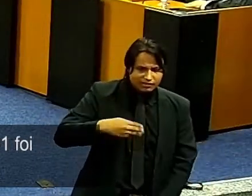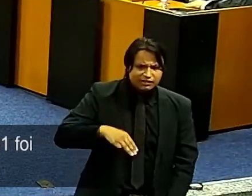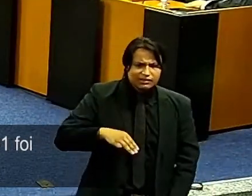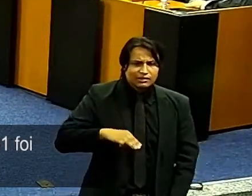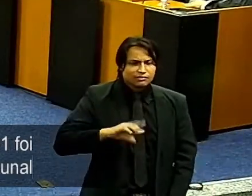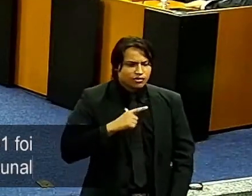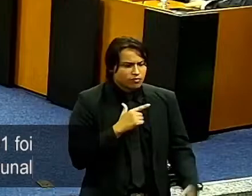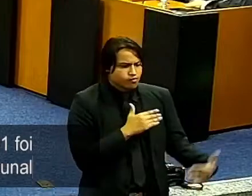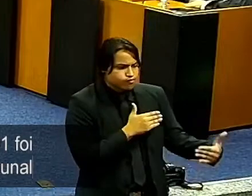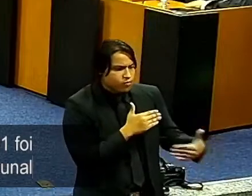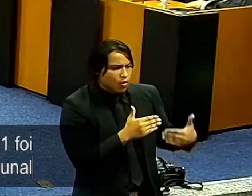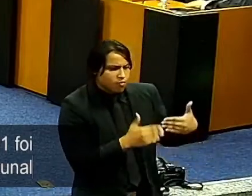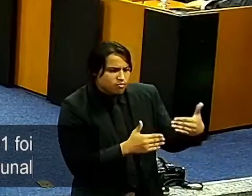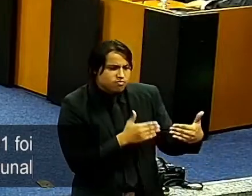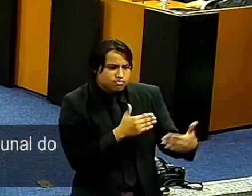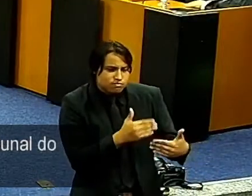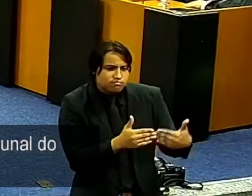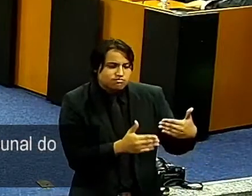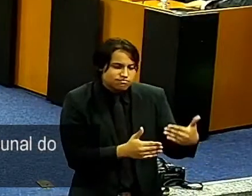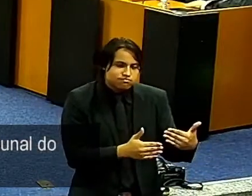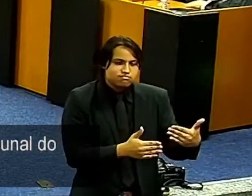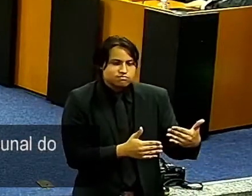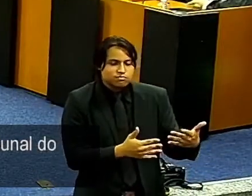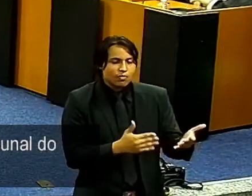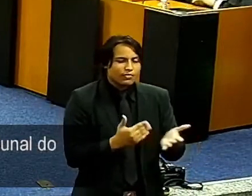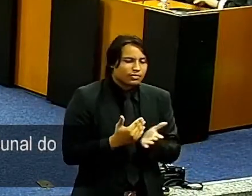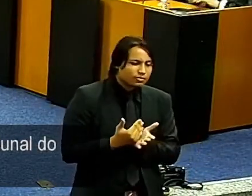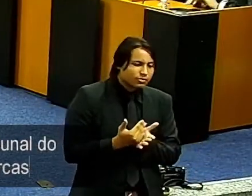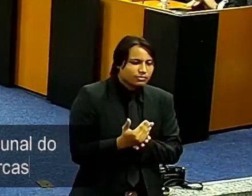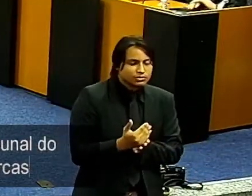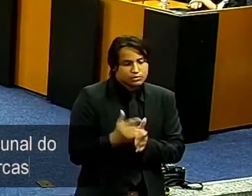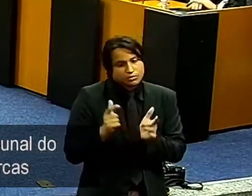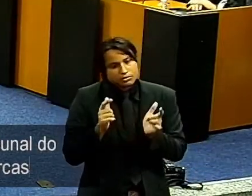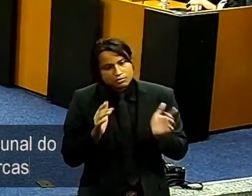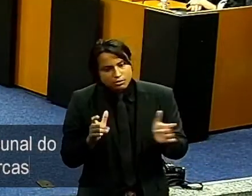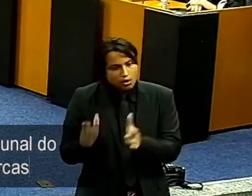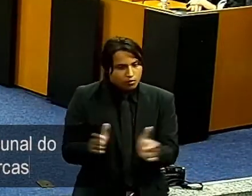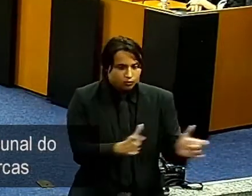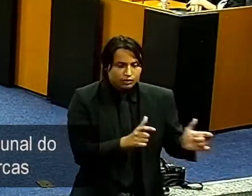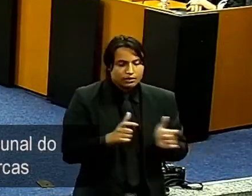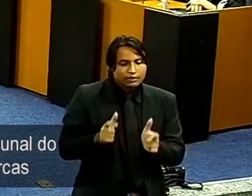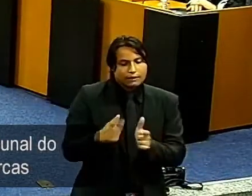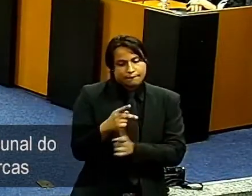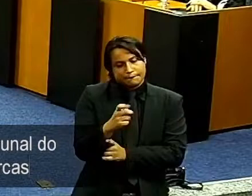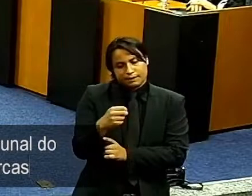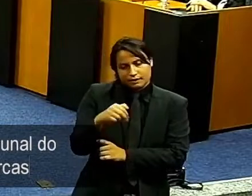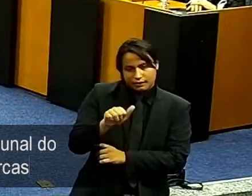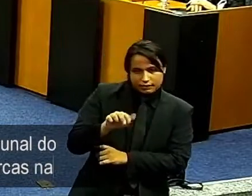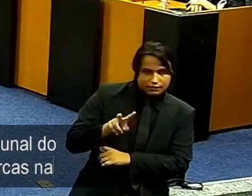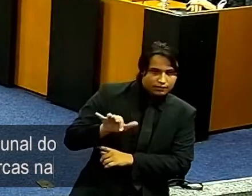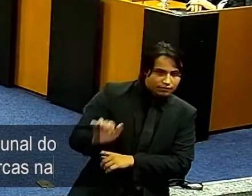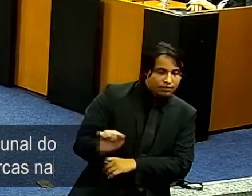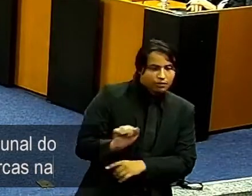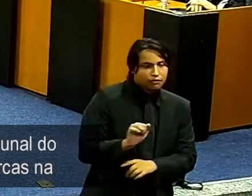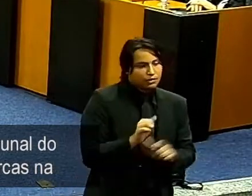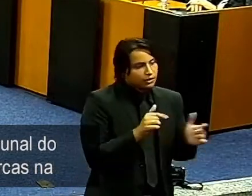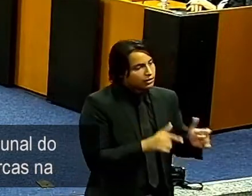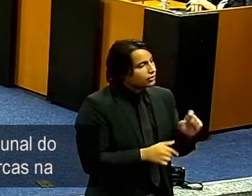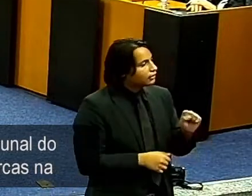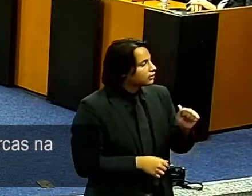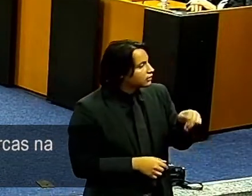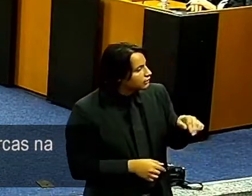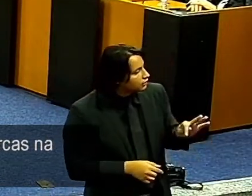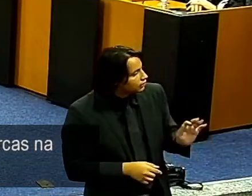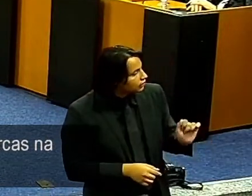comarcas bem eh a inicial de penal Santa Luzia do ti lá ele